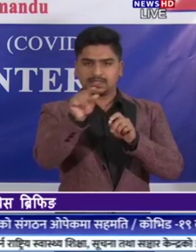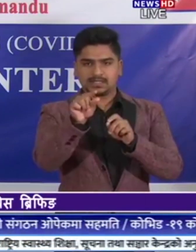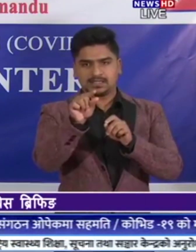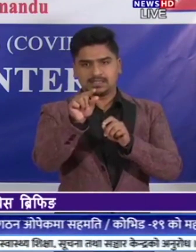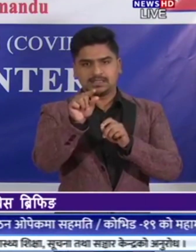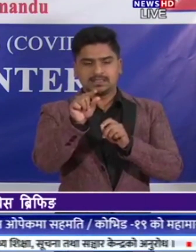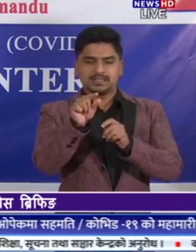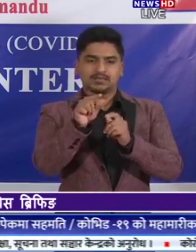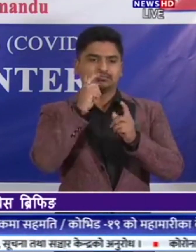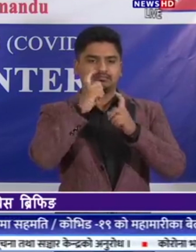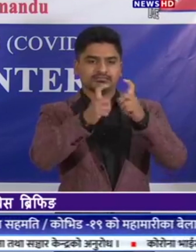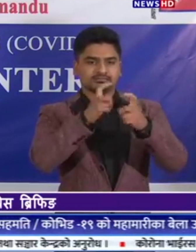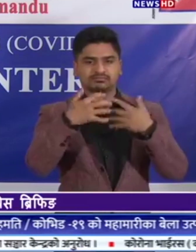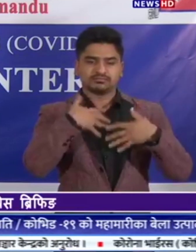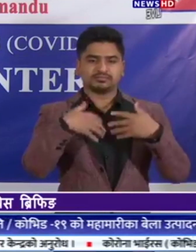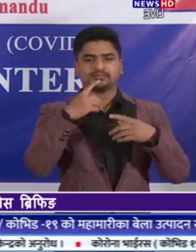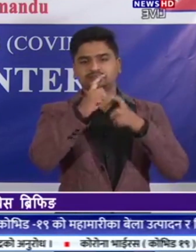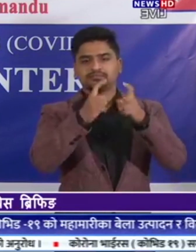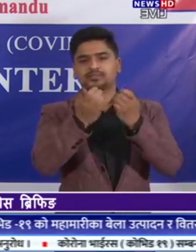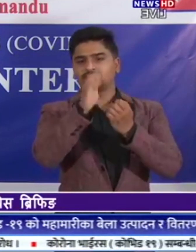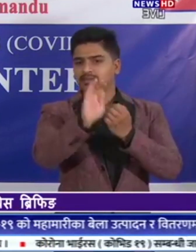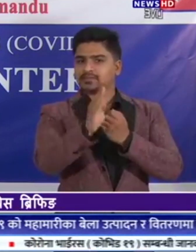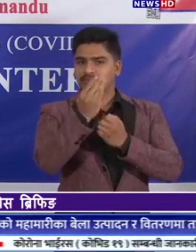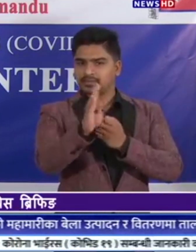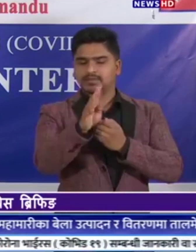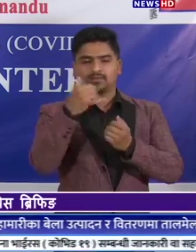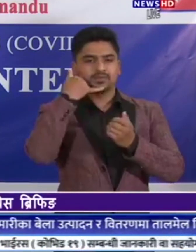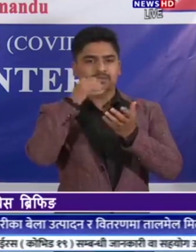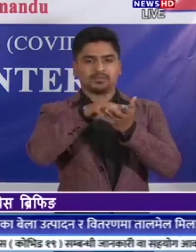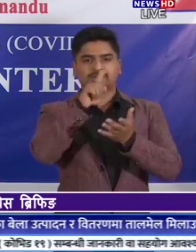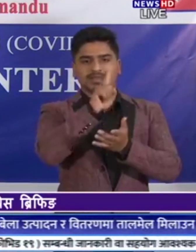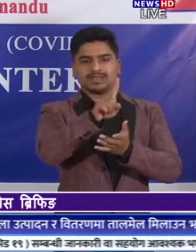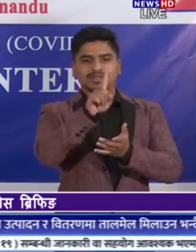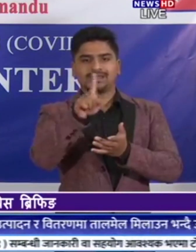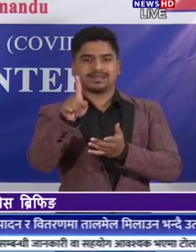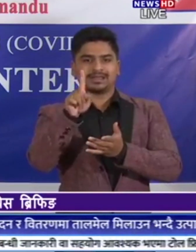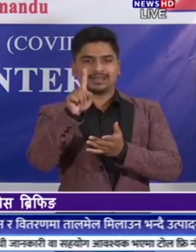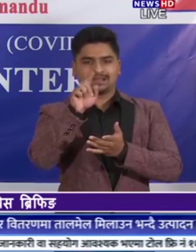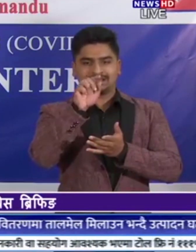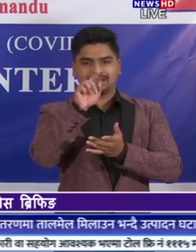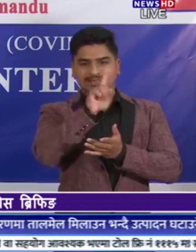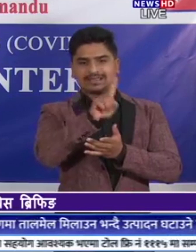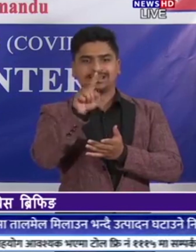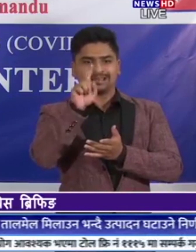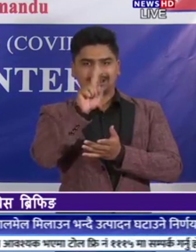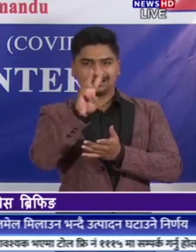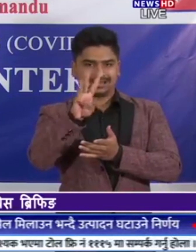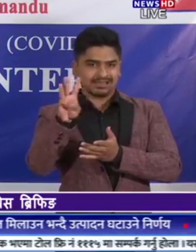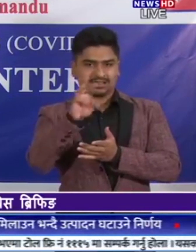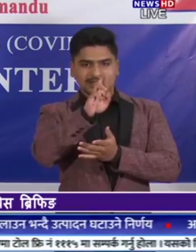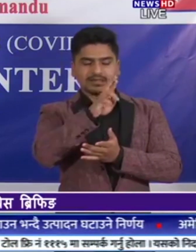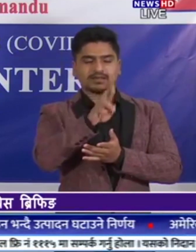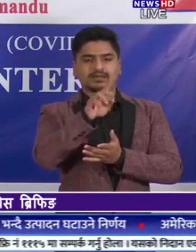चाई, राखना सकनूंच, जिग्यासा राखना सकनूंच, त तियां तिसर एगार पंद रहो, यो दुई ओटा को कॉल सेंटर मा,